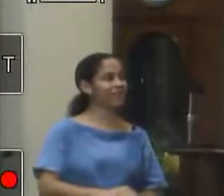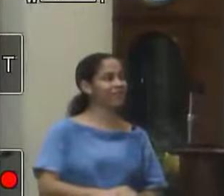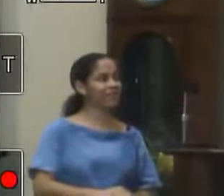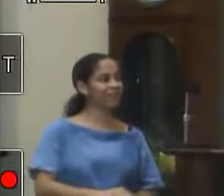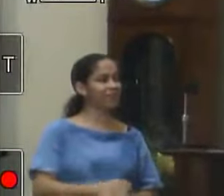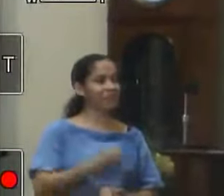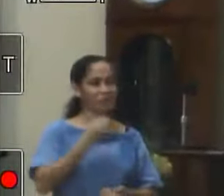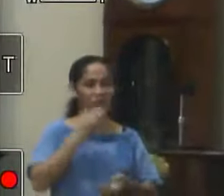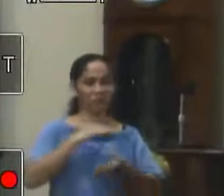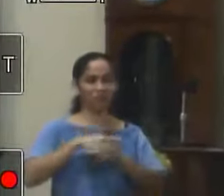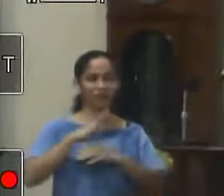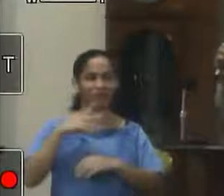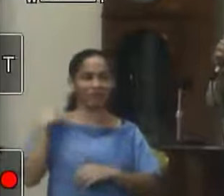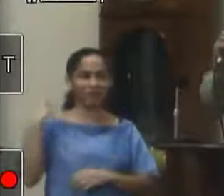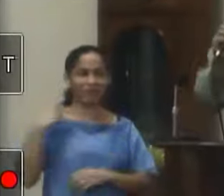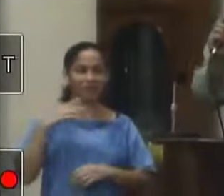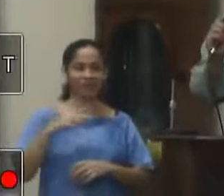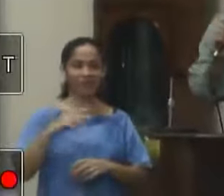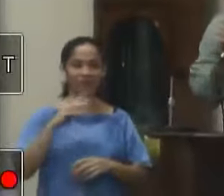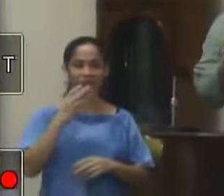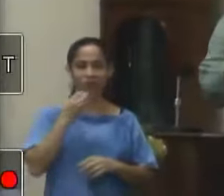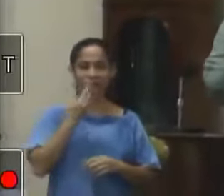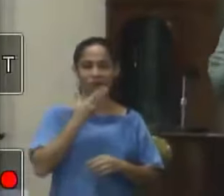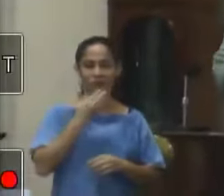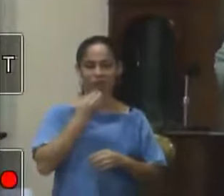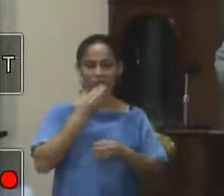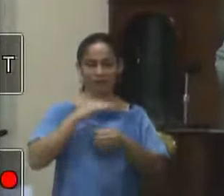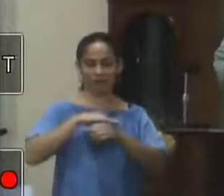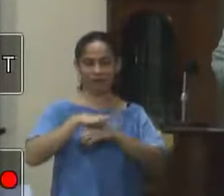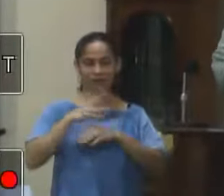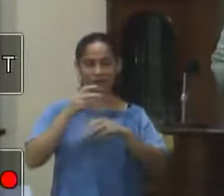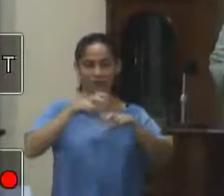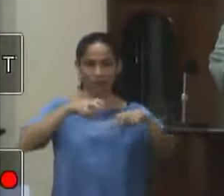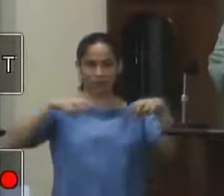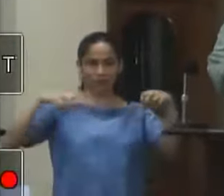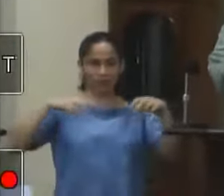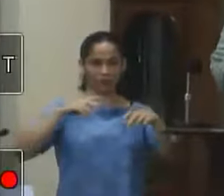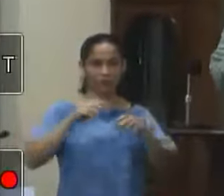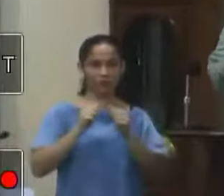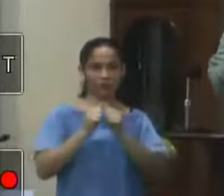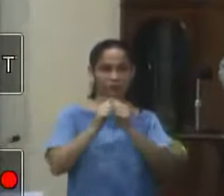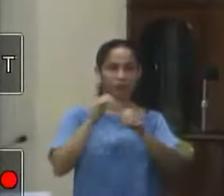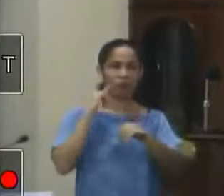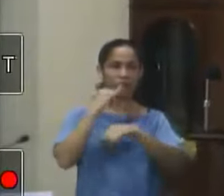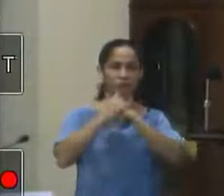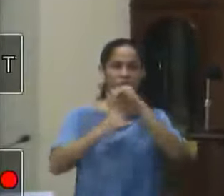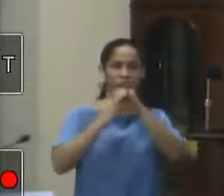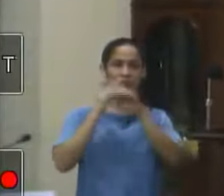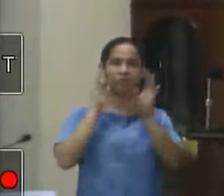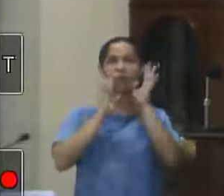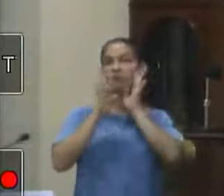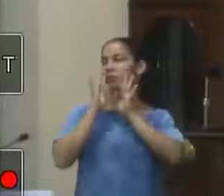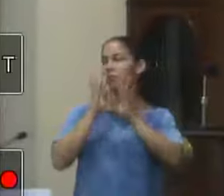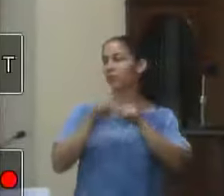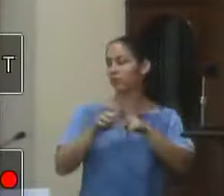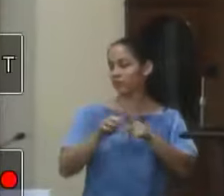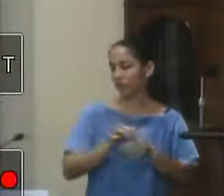Boa noite, vereadores, boa noite à mesa, boa noite assistência, quem nos acompanha em casa pela